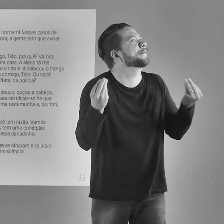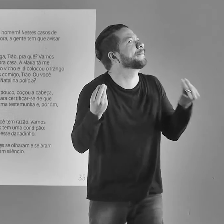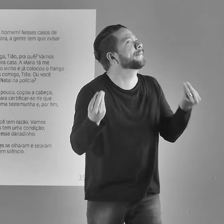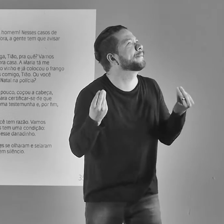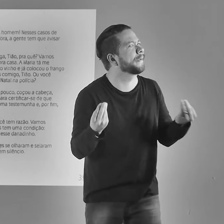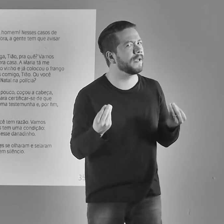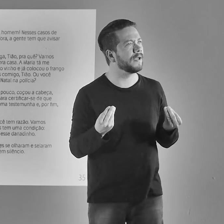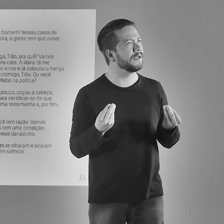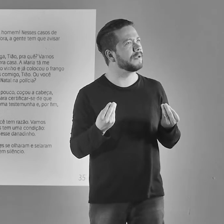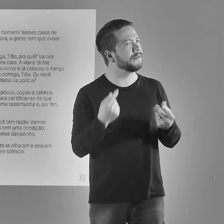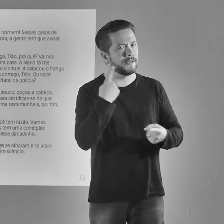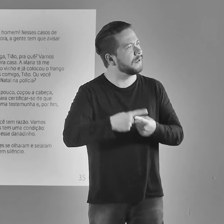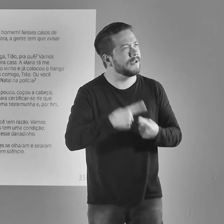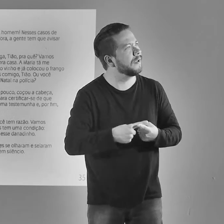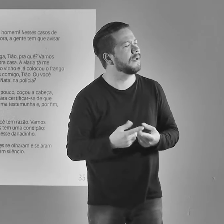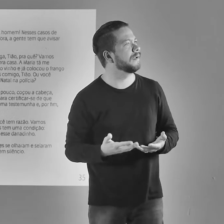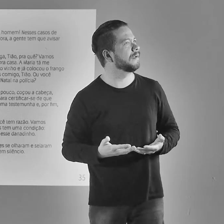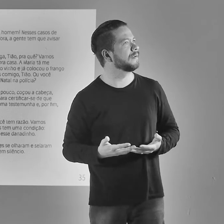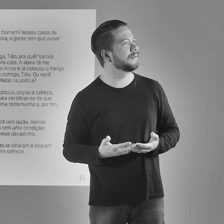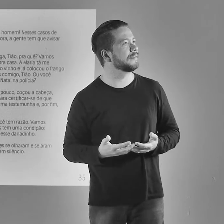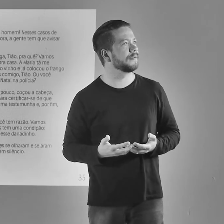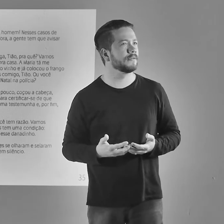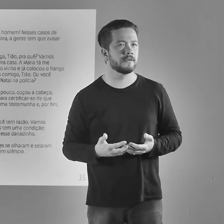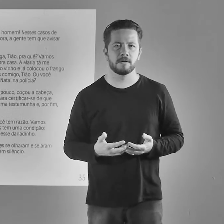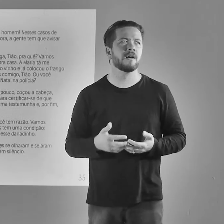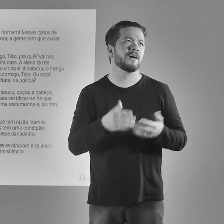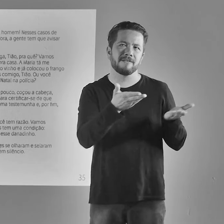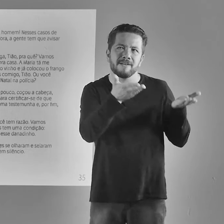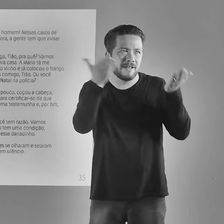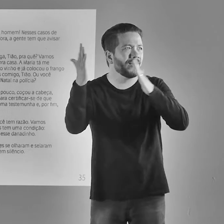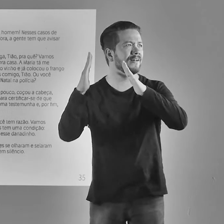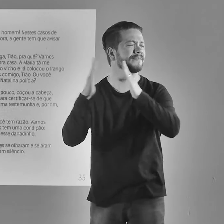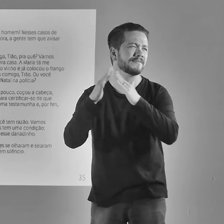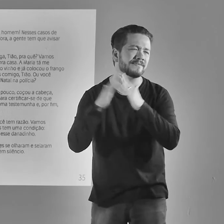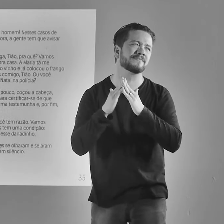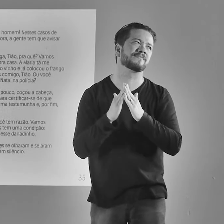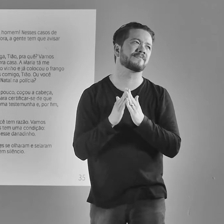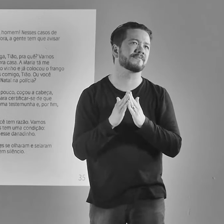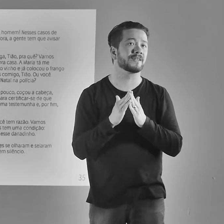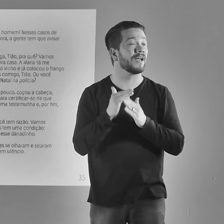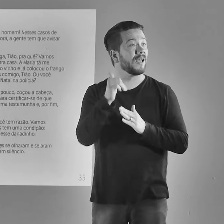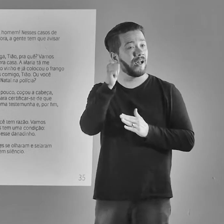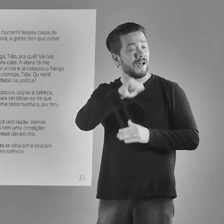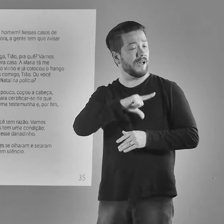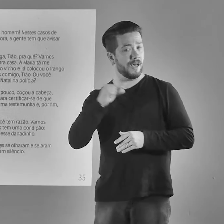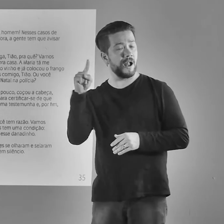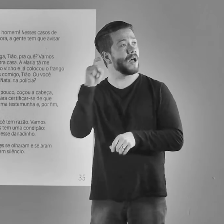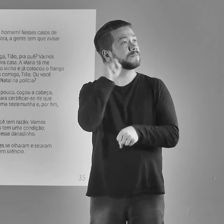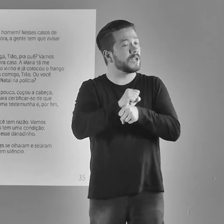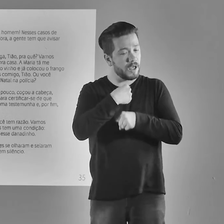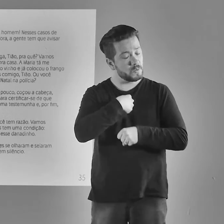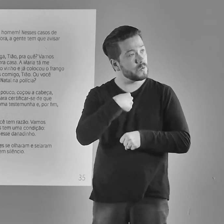quê? Me diga, Tião, pra quê? Vamos pra casa. Ah, Maria, já tá me esperando